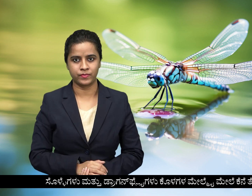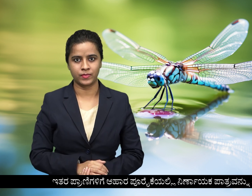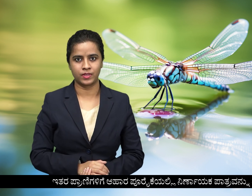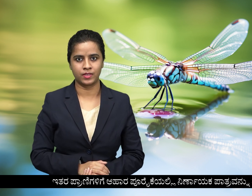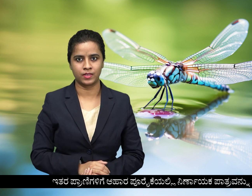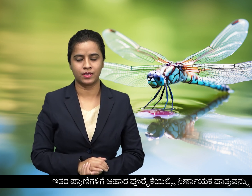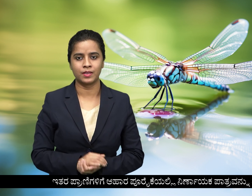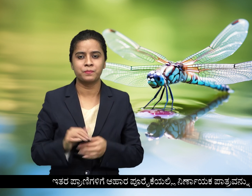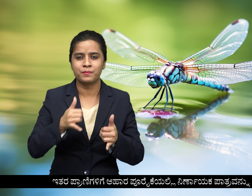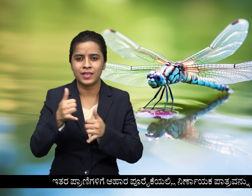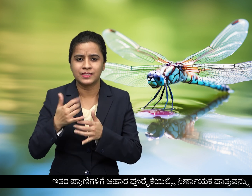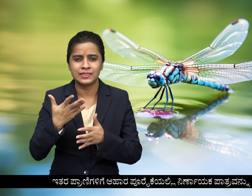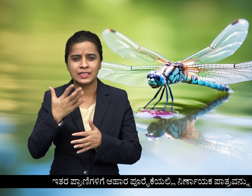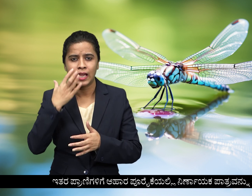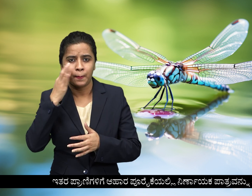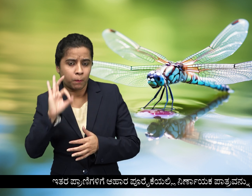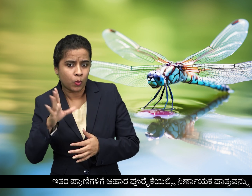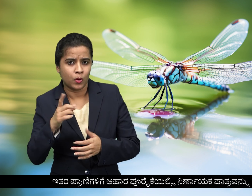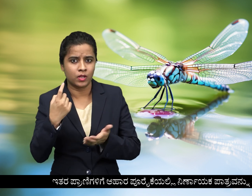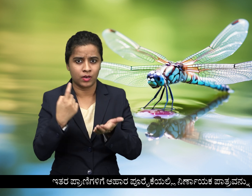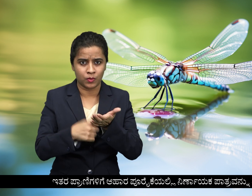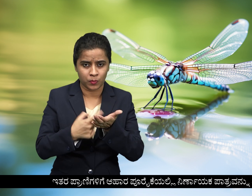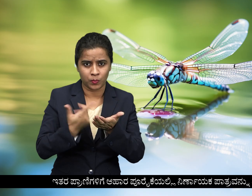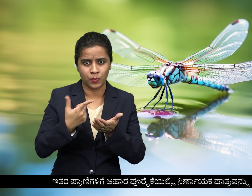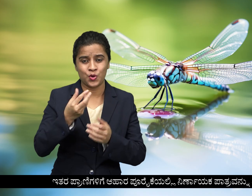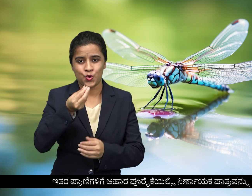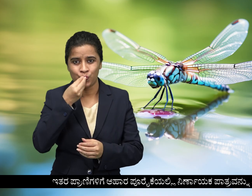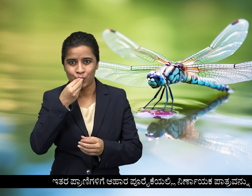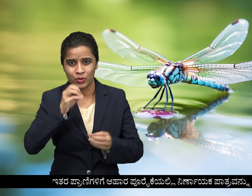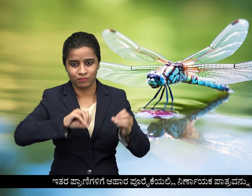ಇತರ ಪ್ರಾಣಿಗಳಿಗೆ ಆಹಾರ ಪೂರೈಕೆಯಲ್ಲಿ ನಿರ್ಣಾಯಕ ಪಾತ್ರವನ್ನ ವಹಿಸುತ್ತವೆ.